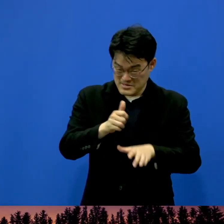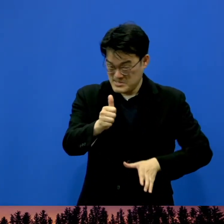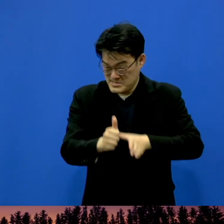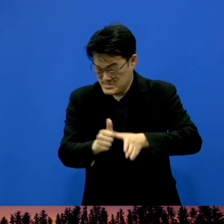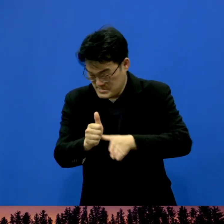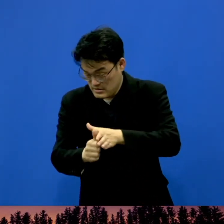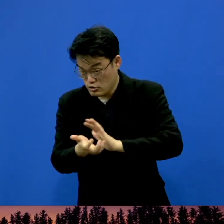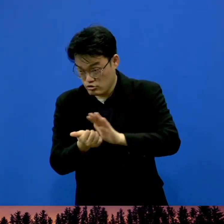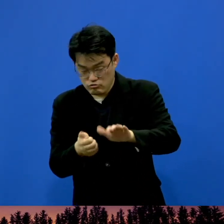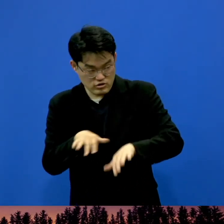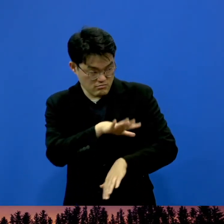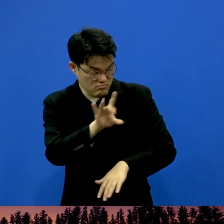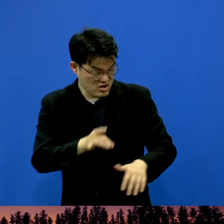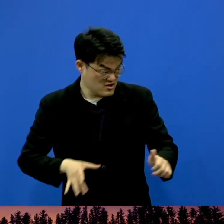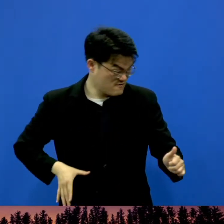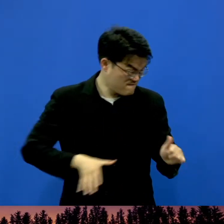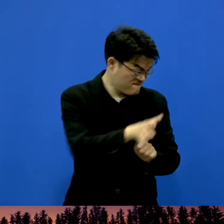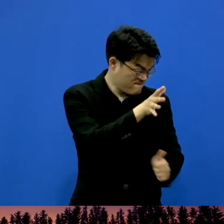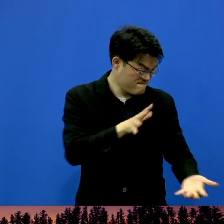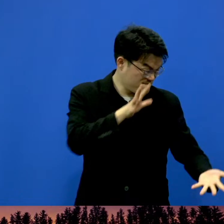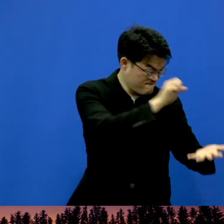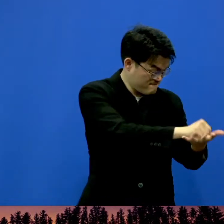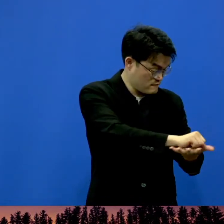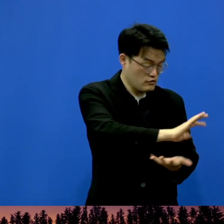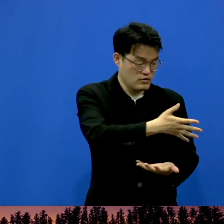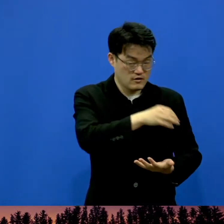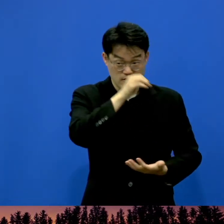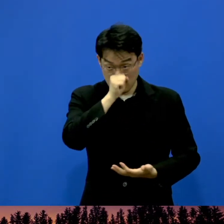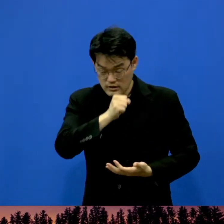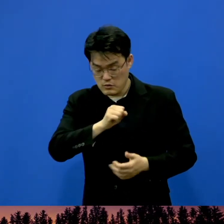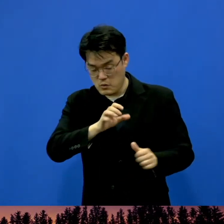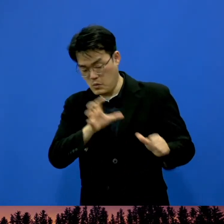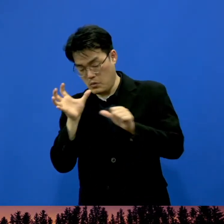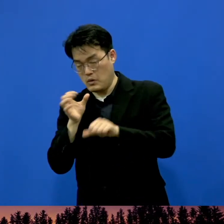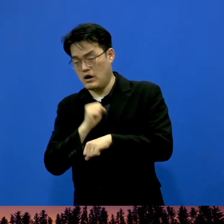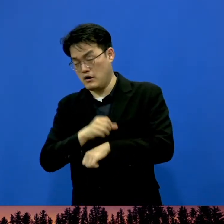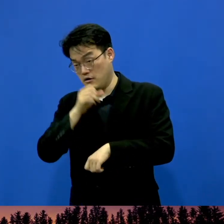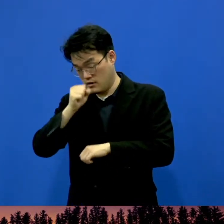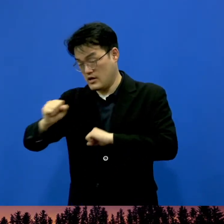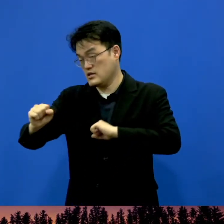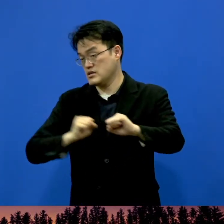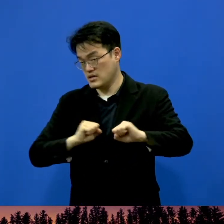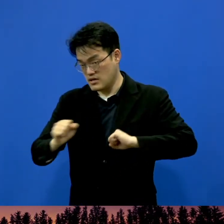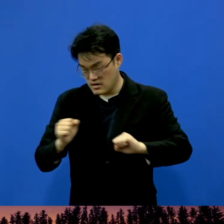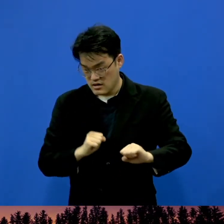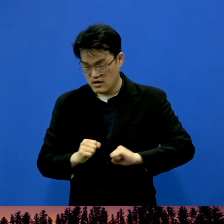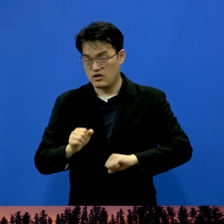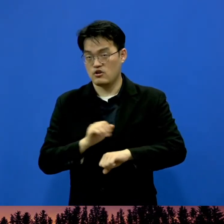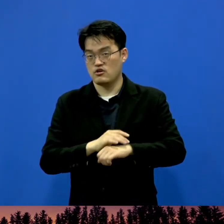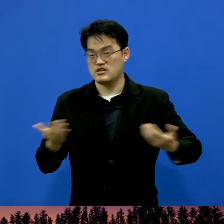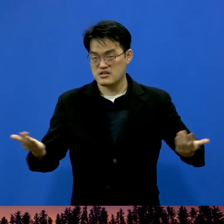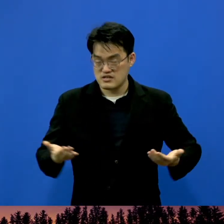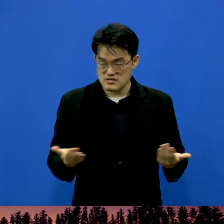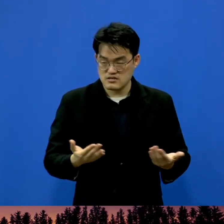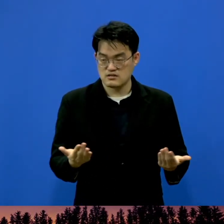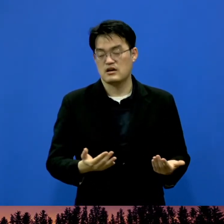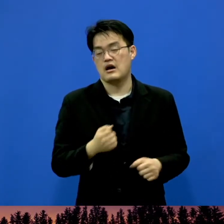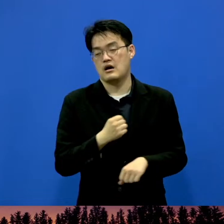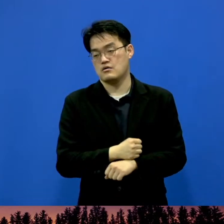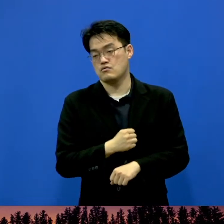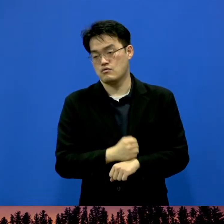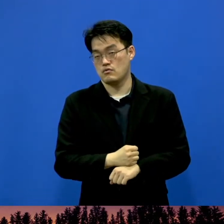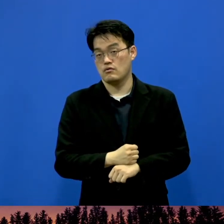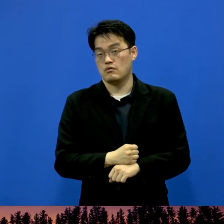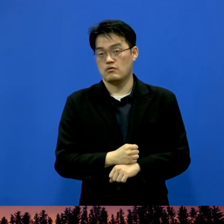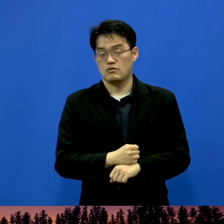공격을 해야 된다는 말이죠. 선한 도구로 사용하고 선한 역사에 그냥 선한 사이트를 더 많이 퍼뜨리고 그런